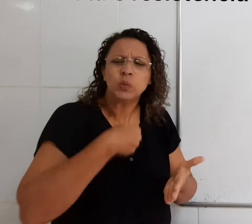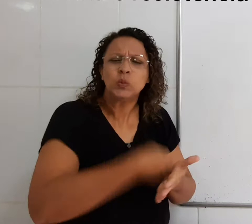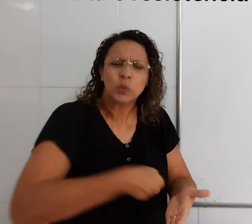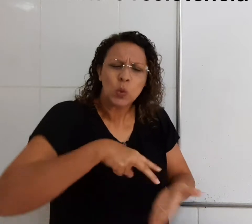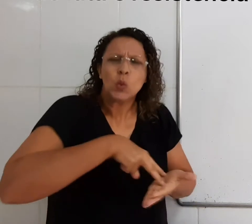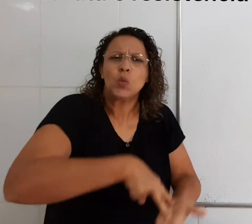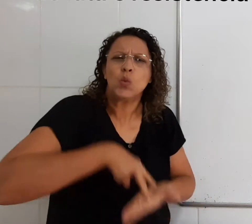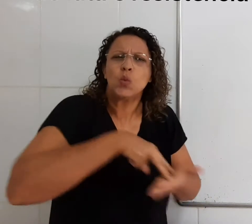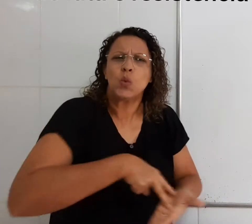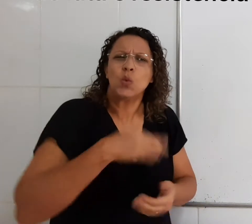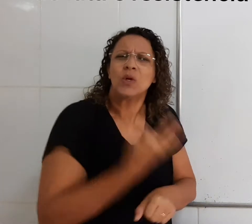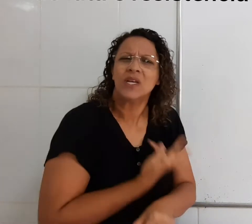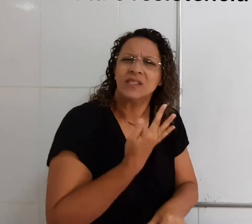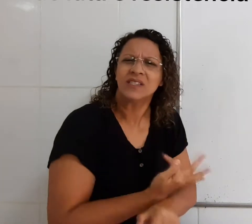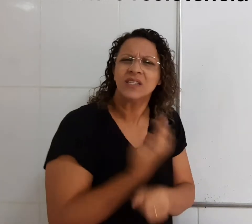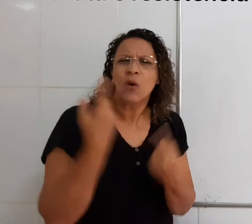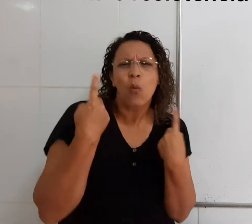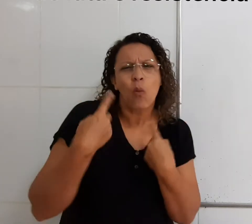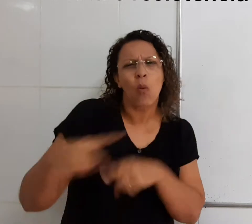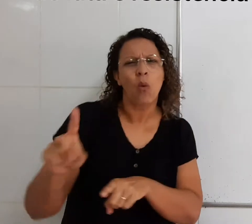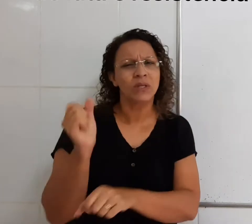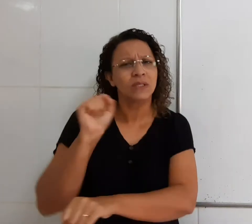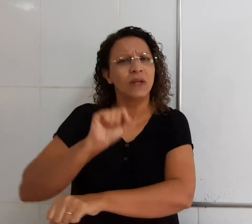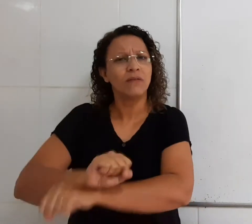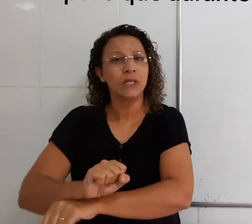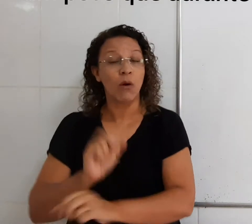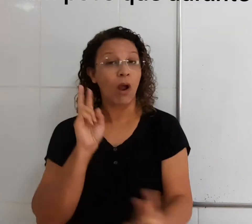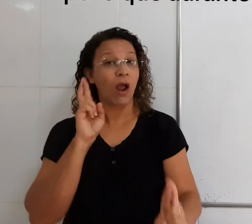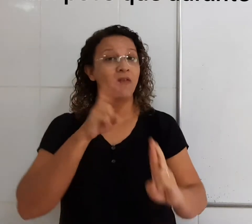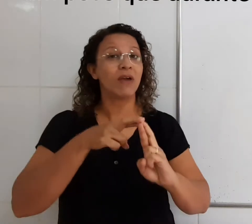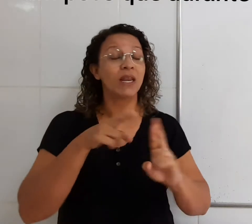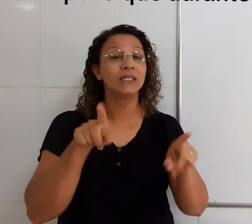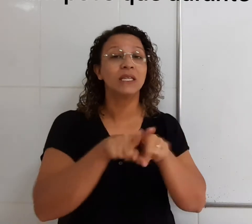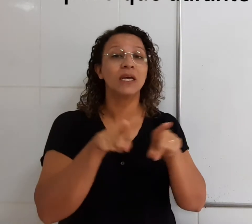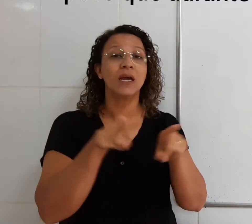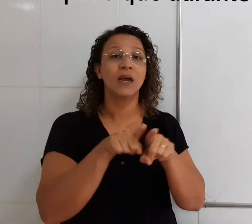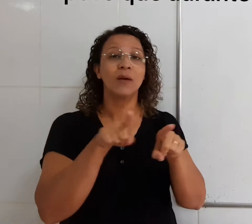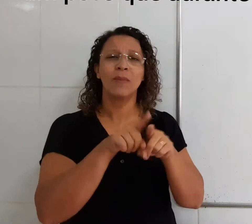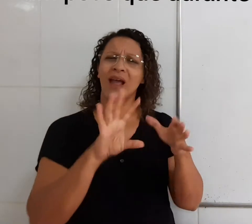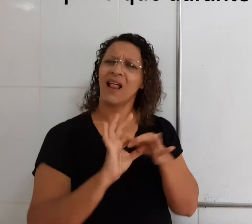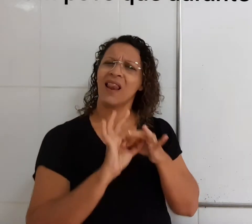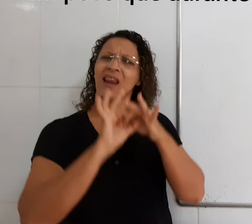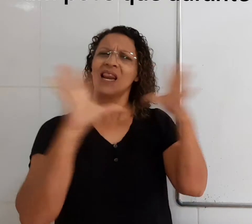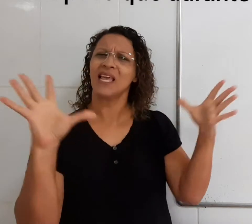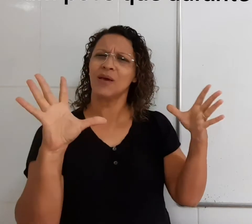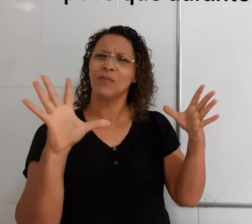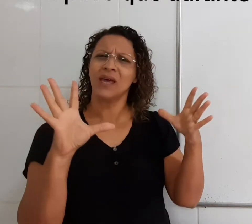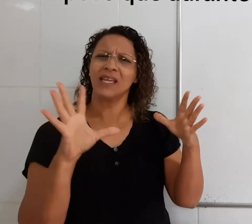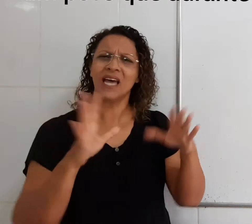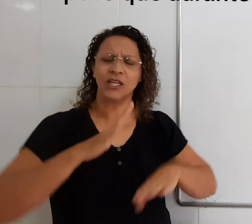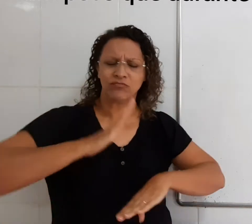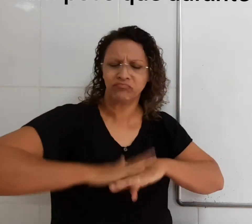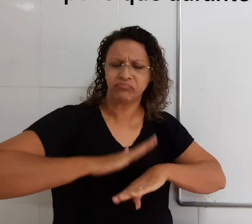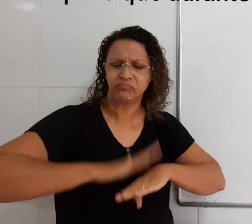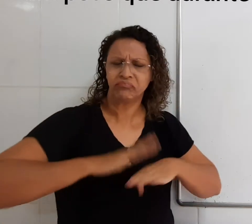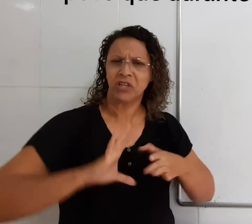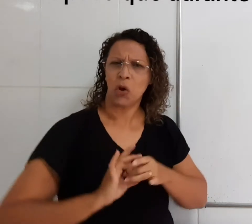a escravidão e referência à liberdade e autonomia de um povo que durante